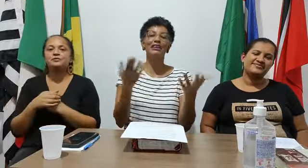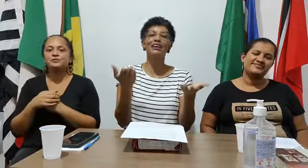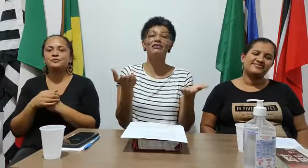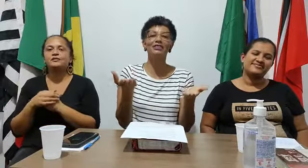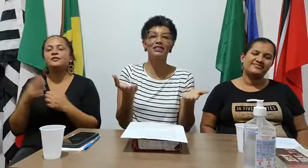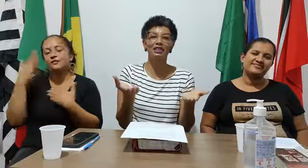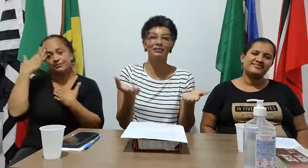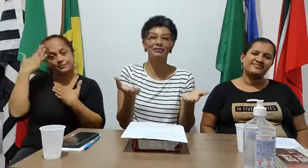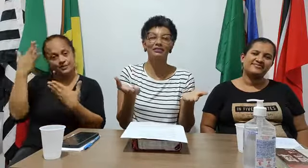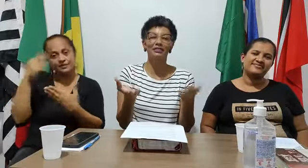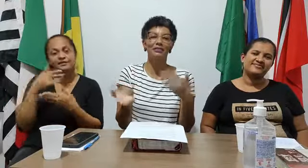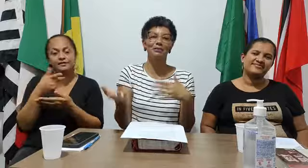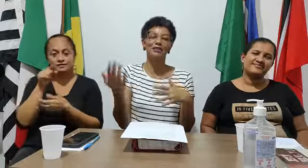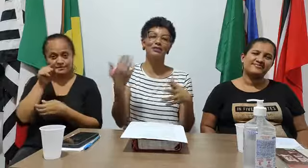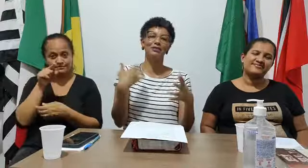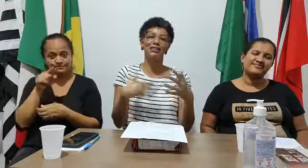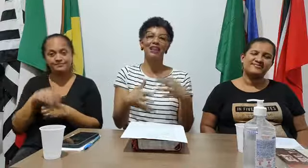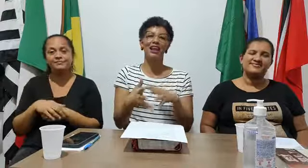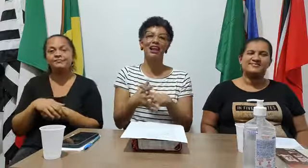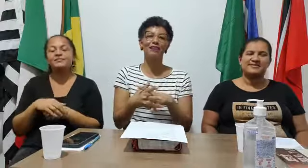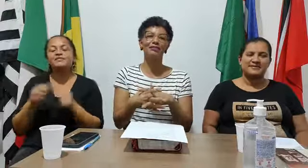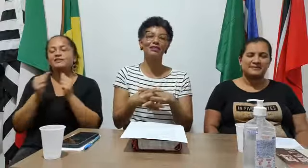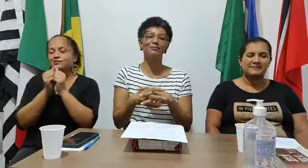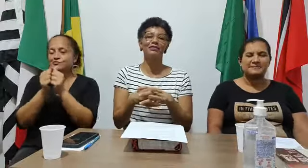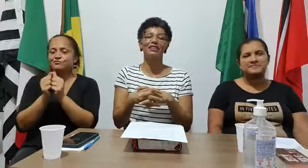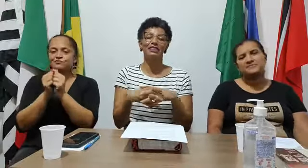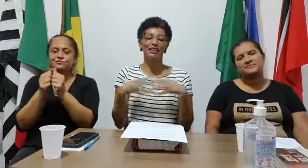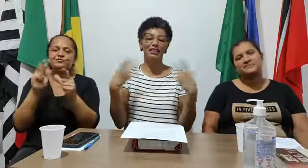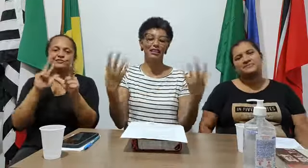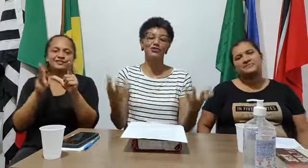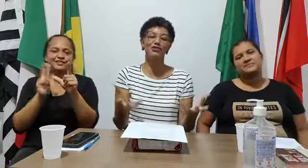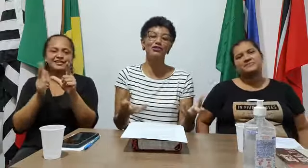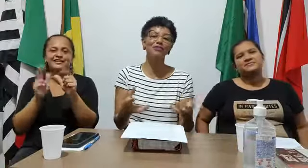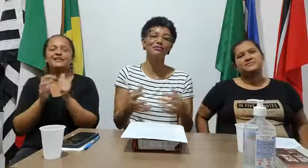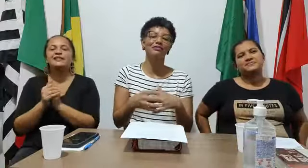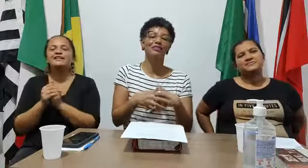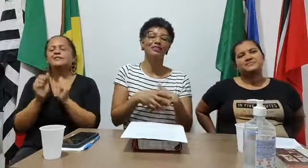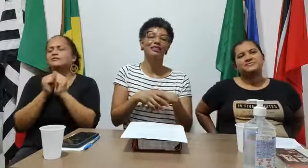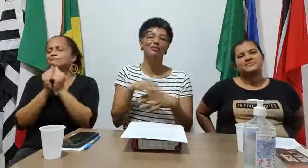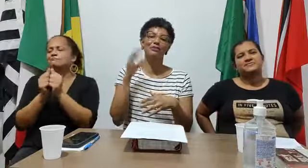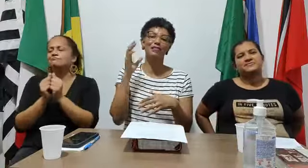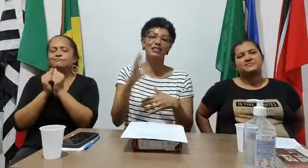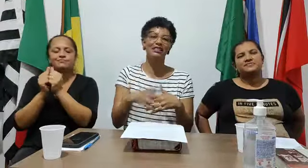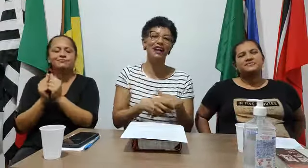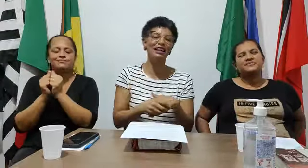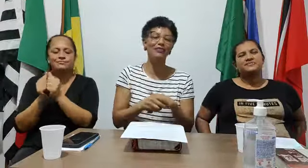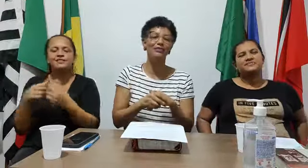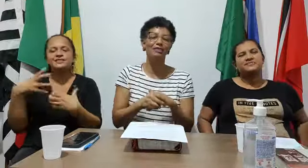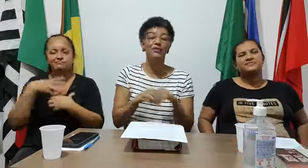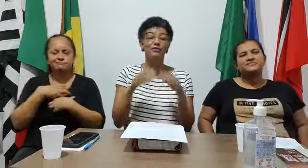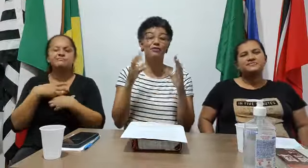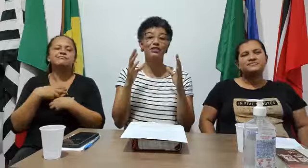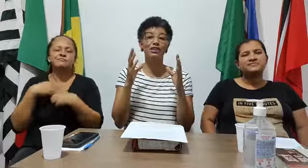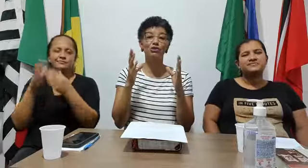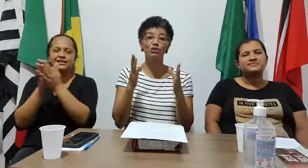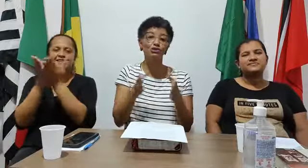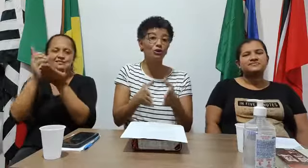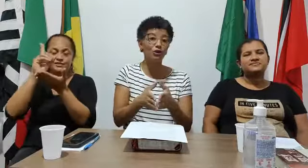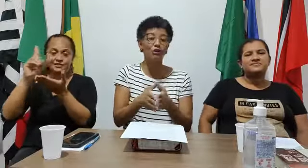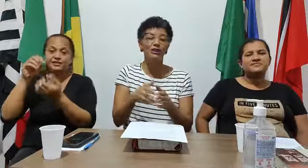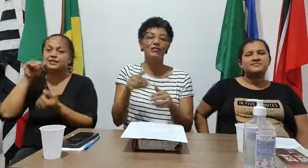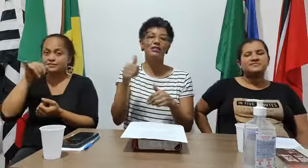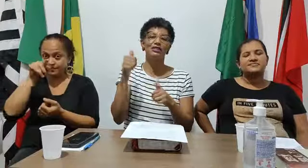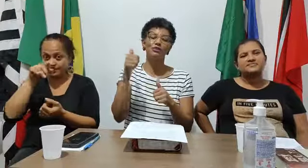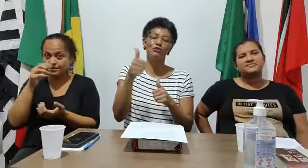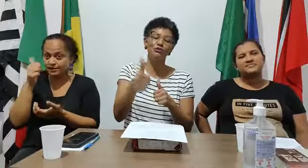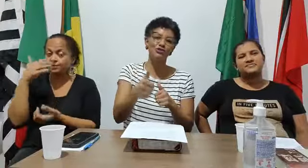E obrigada a você que participou dessa live, que interagiu, que foi ministrado. Se você